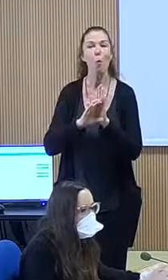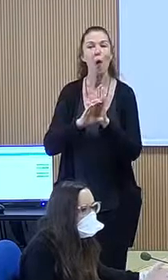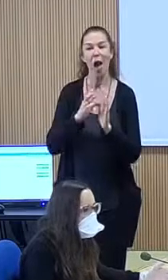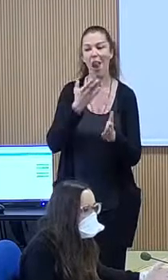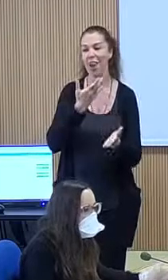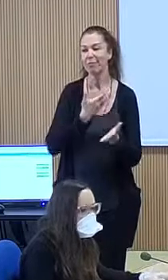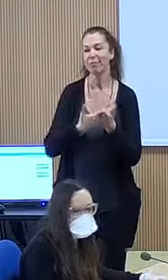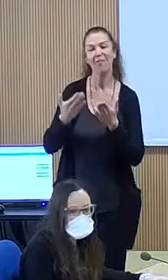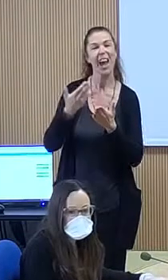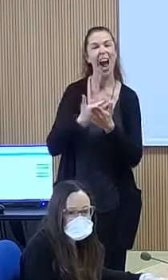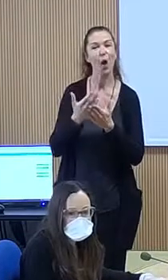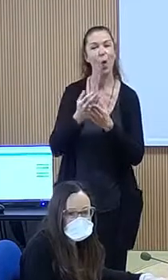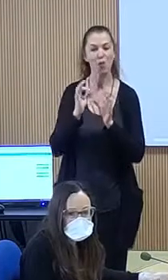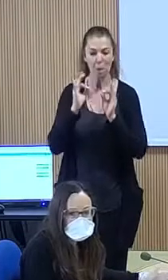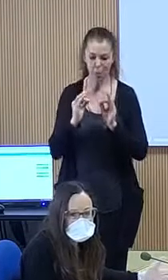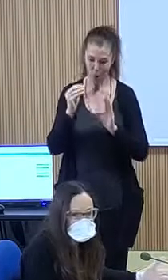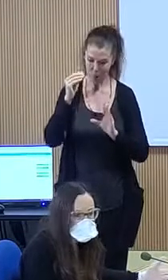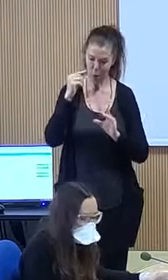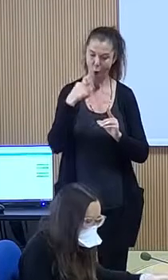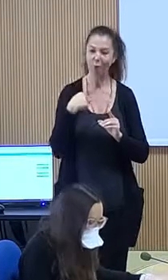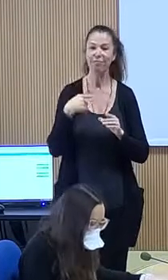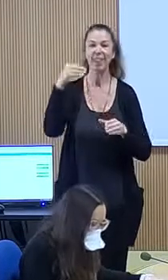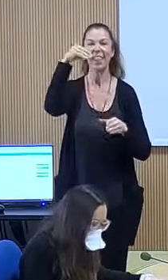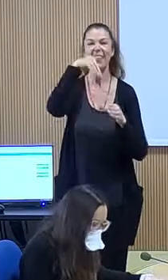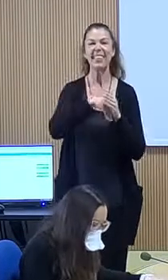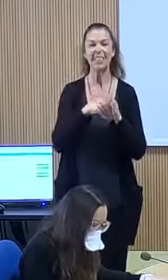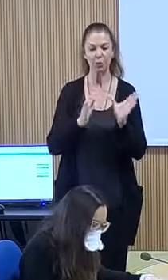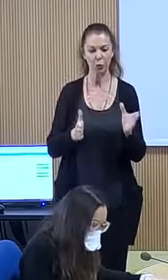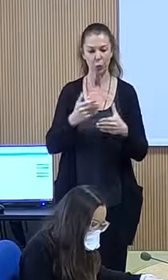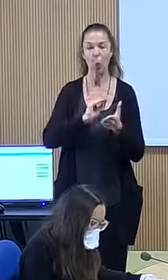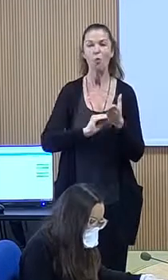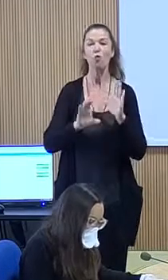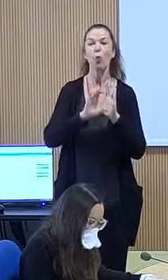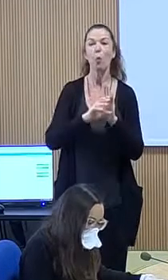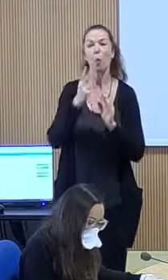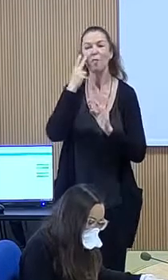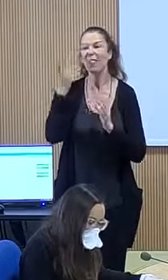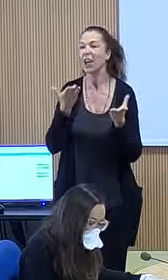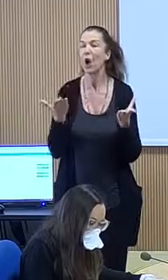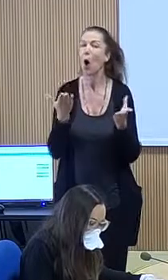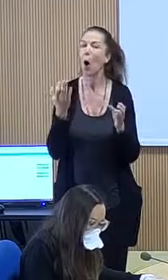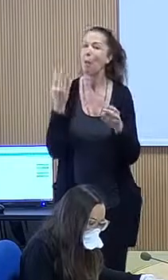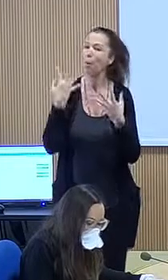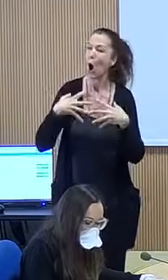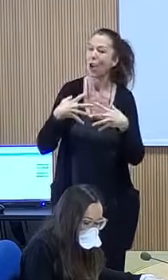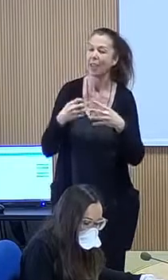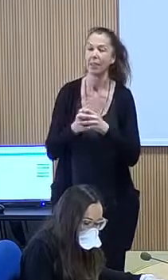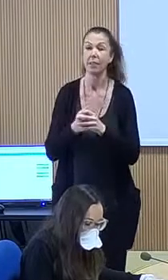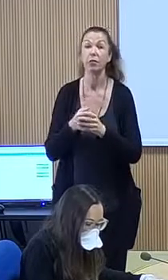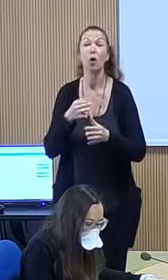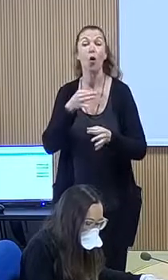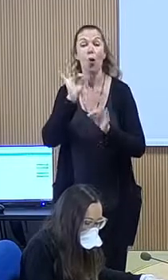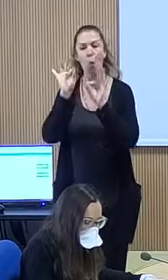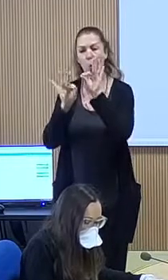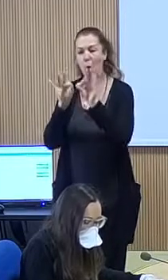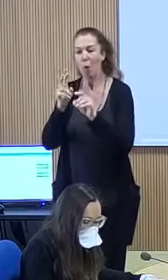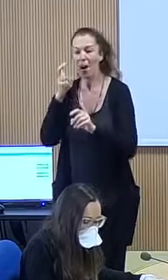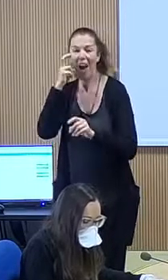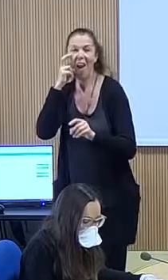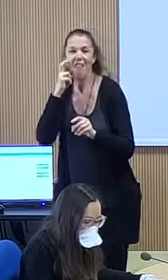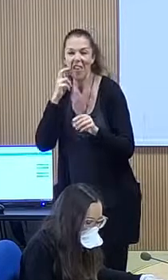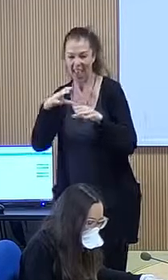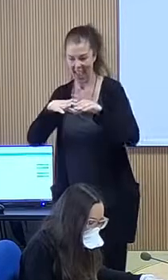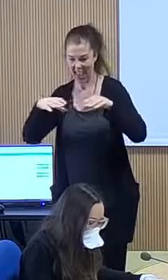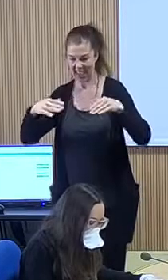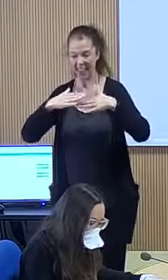uffici per vedere come siamo organizzati la cura del verde sui nostri balconi sempre organizzata dal centro di riuso